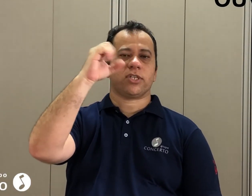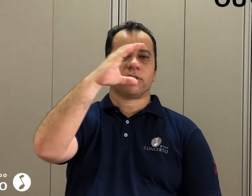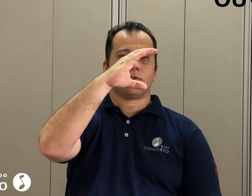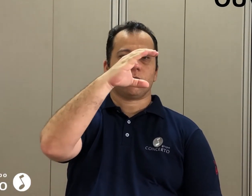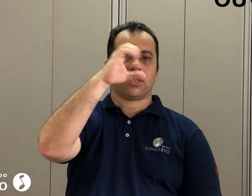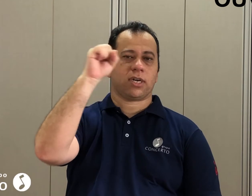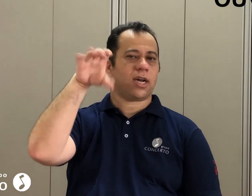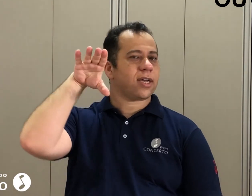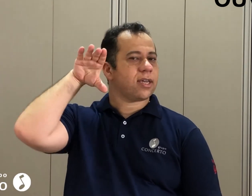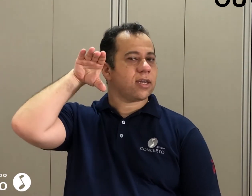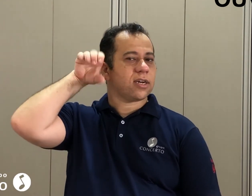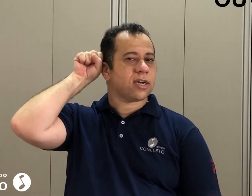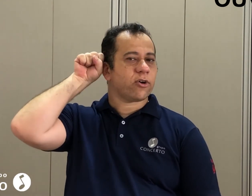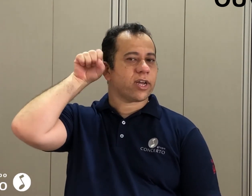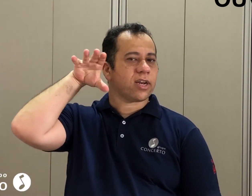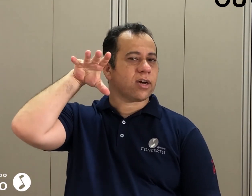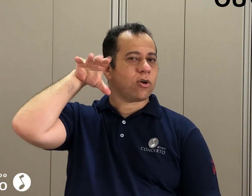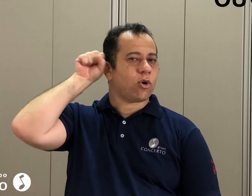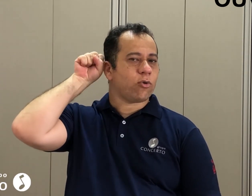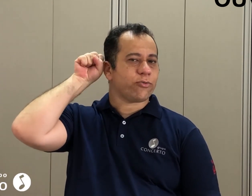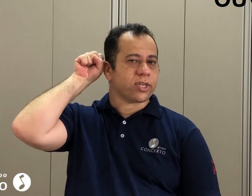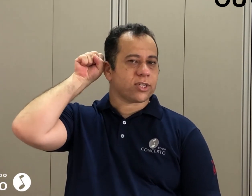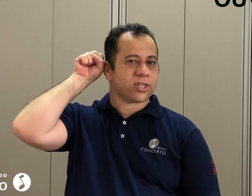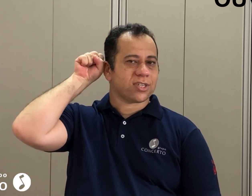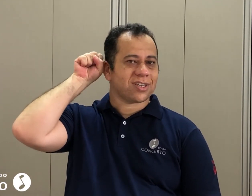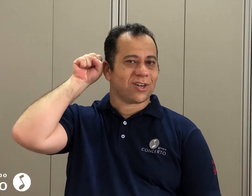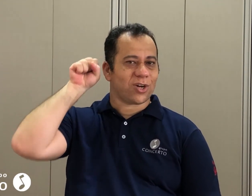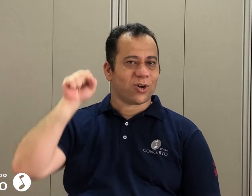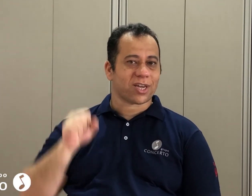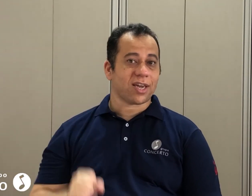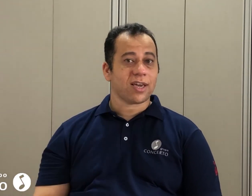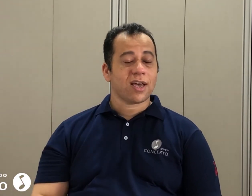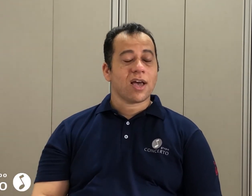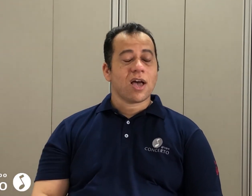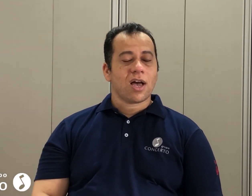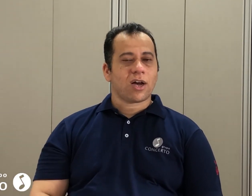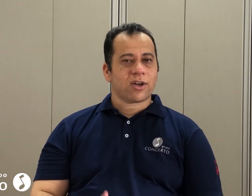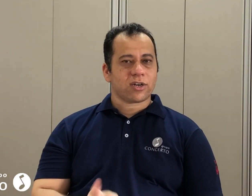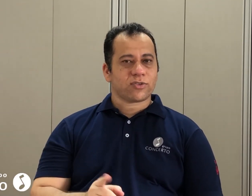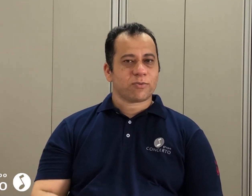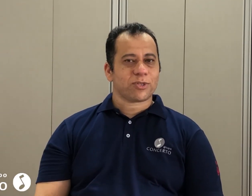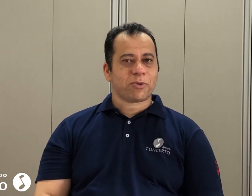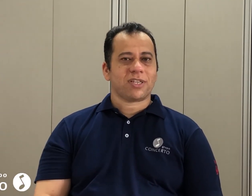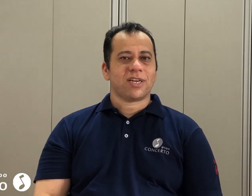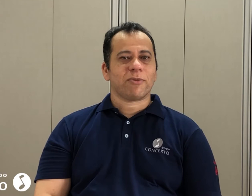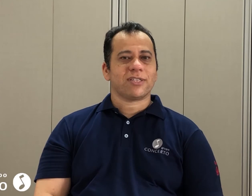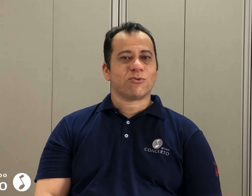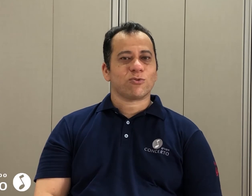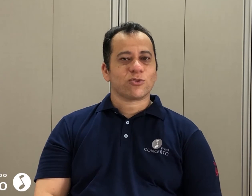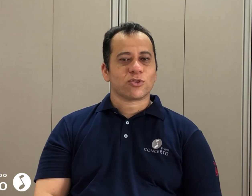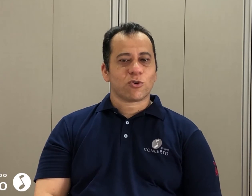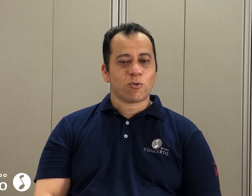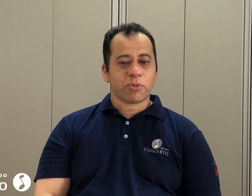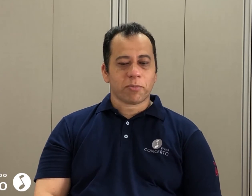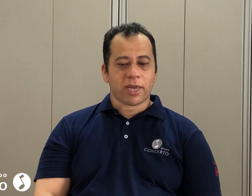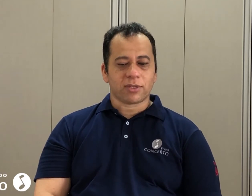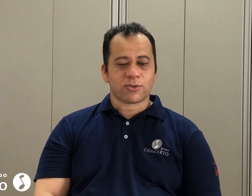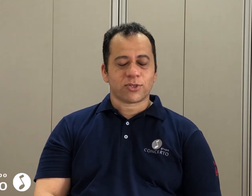fechando aqui na orelha. Ouvinte. Ok? Agora nós vamos aprender mais alguns cumprimentos